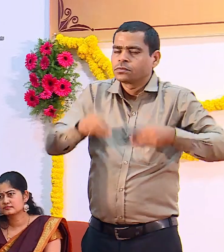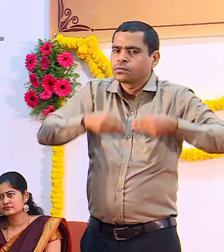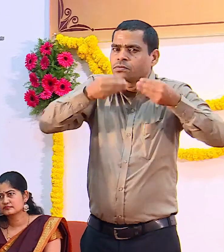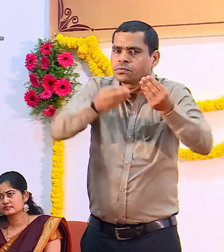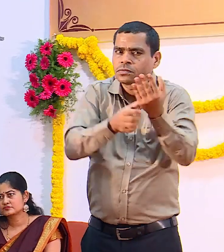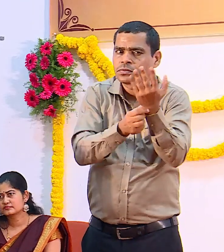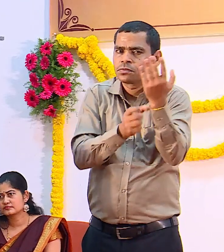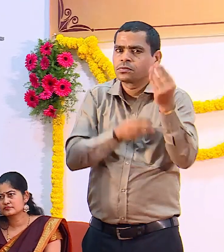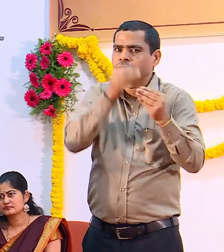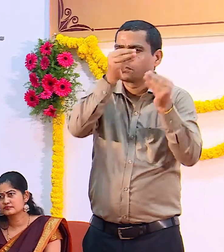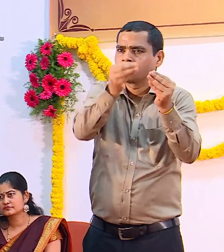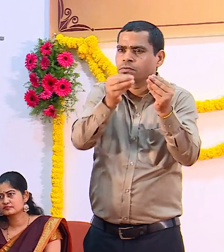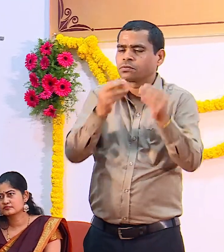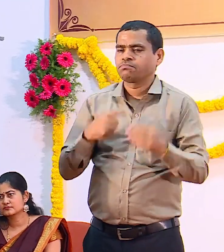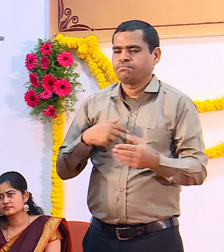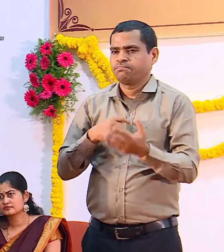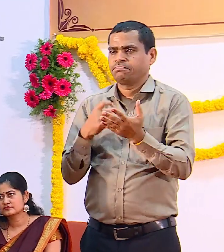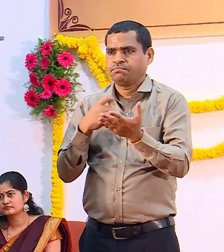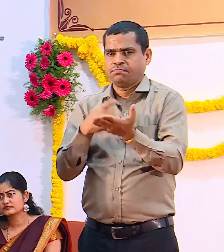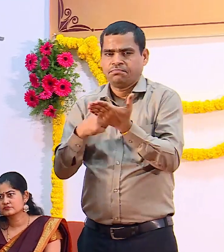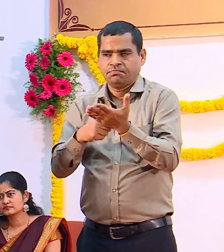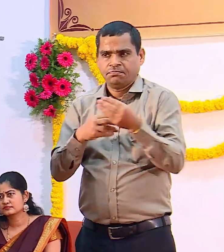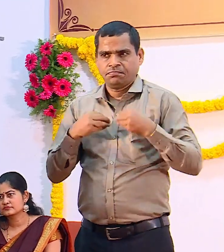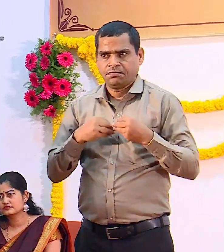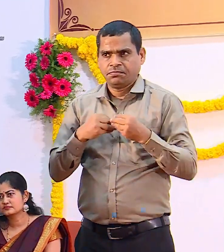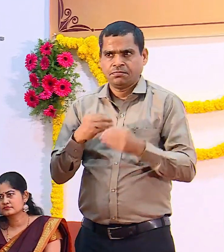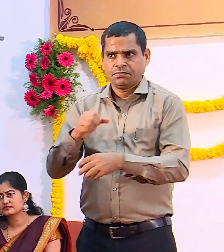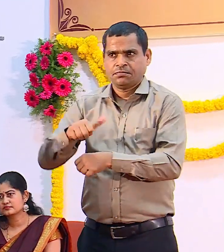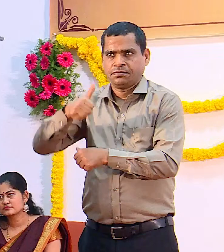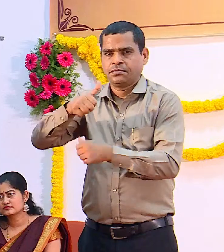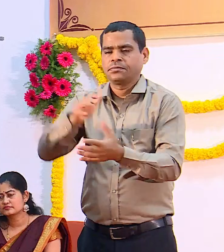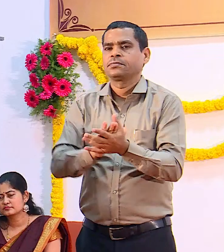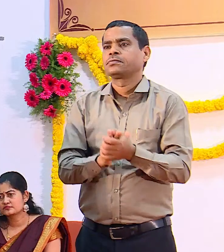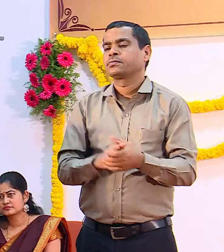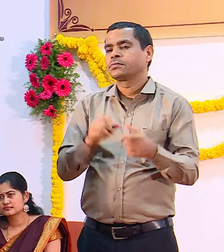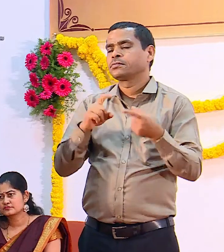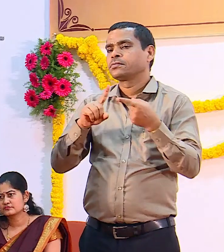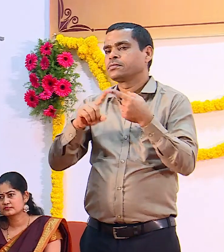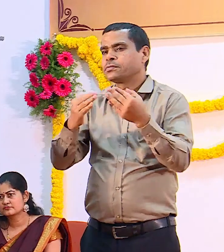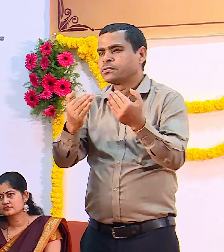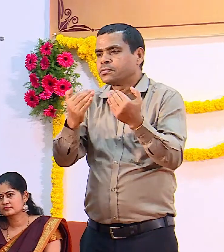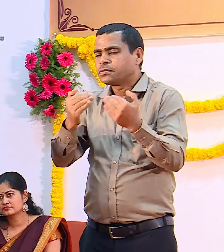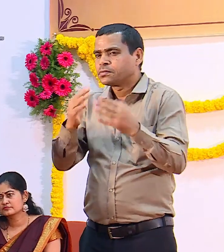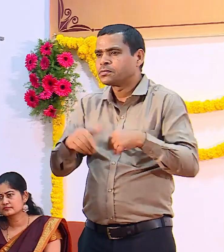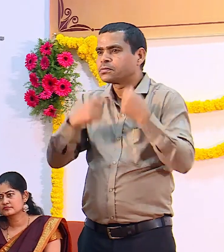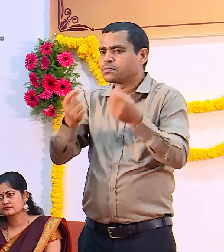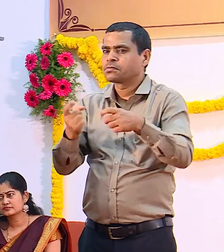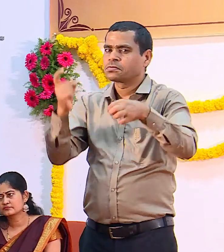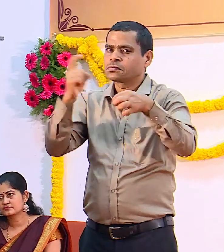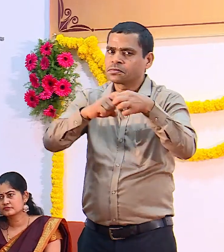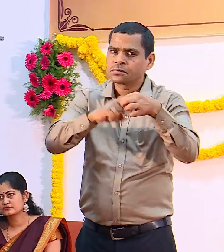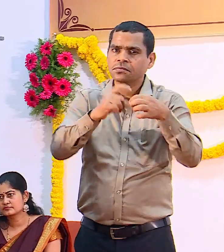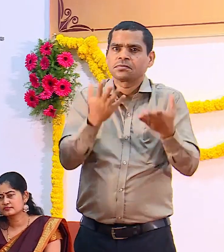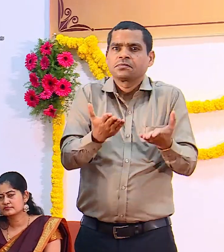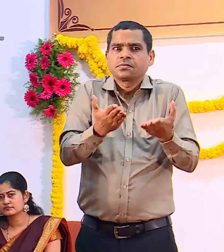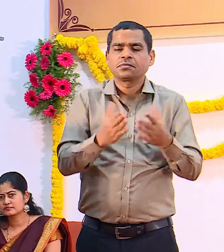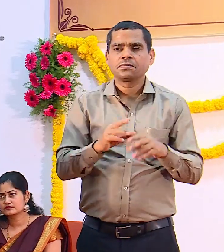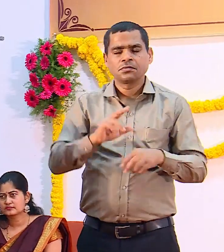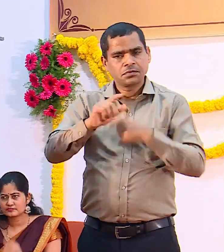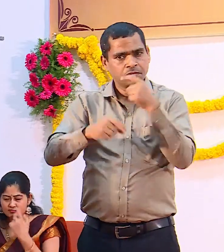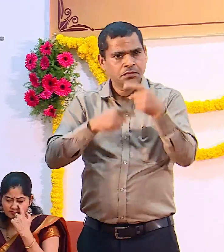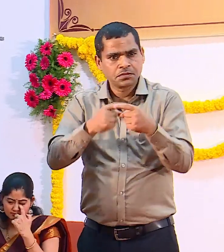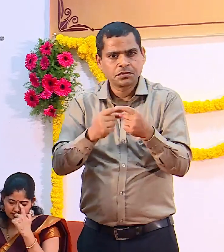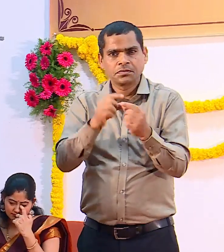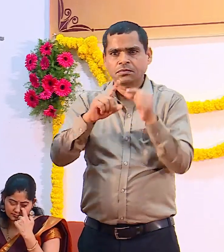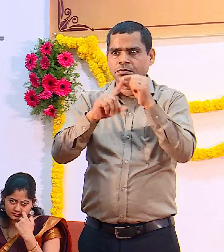जवाबदारी हमारी है। और इन डिस्ट्रिक्ट अर्ली इंटरवेंशन सेंटर्स में अगर आप जुड़ सके तो बहुत अच्छा होगा। इसका भी आप